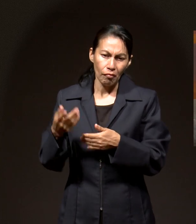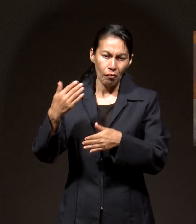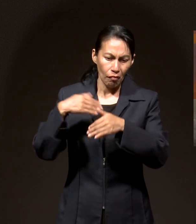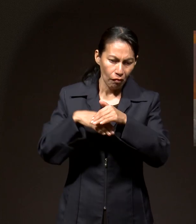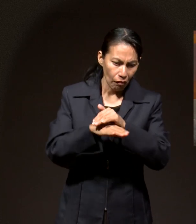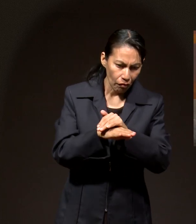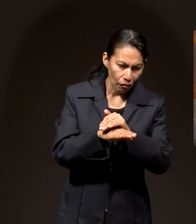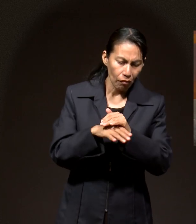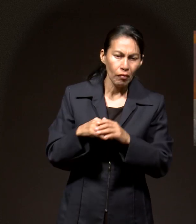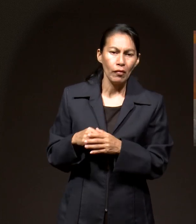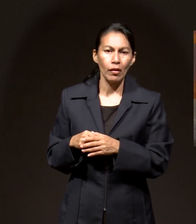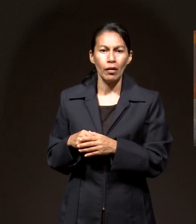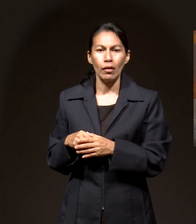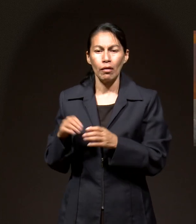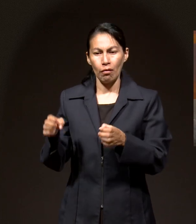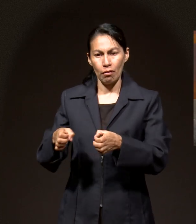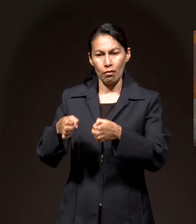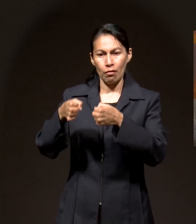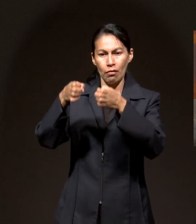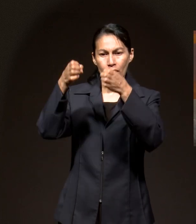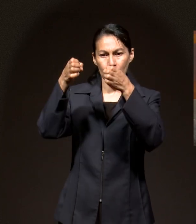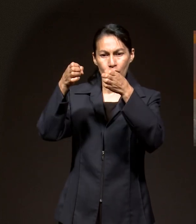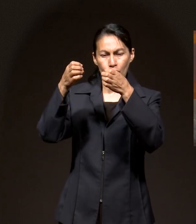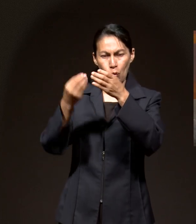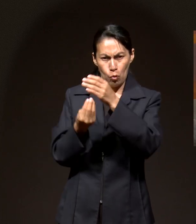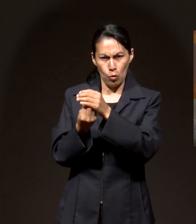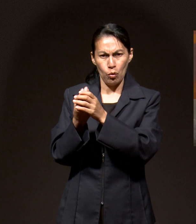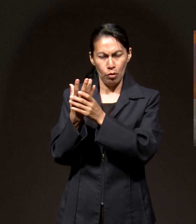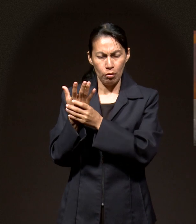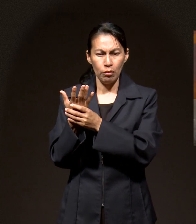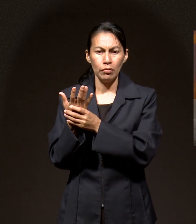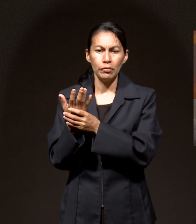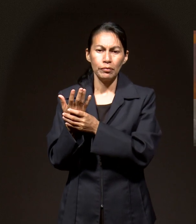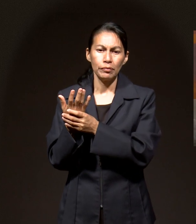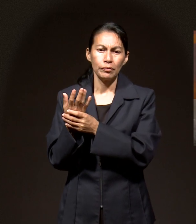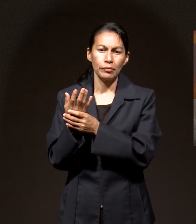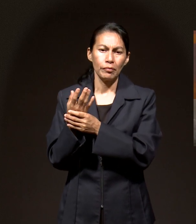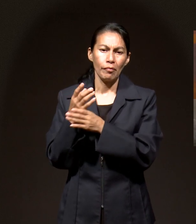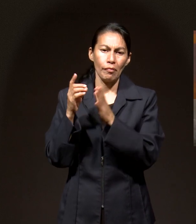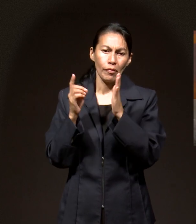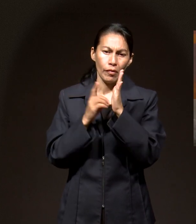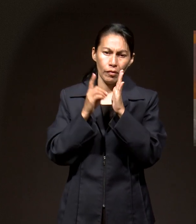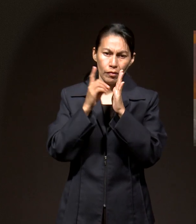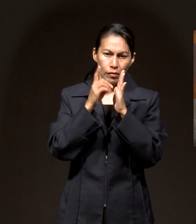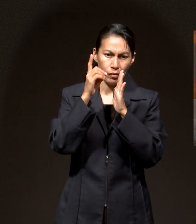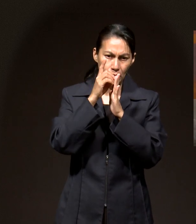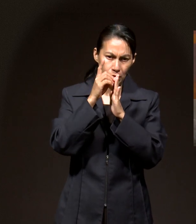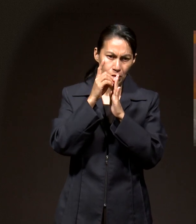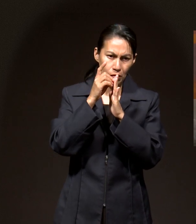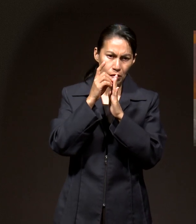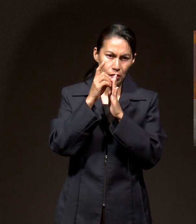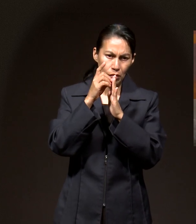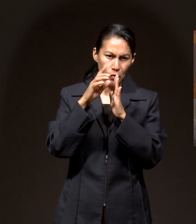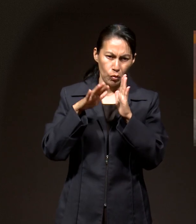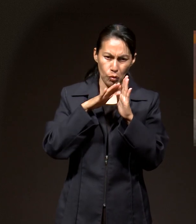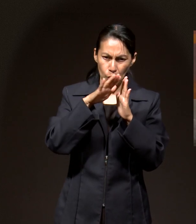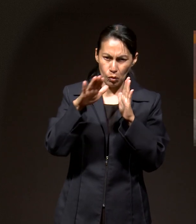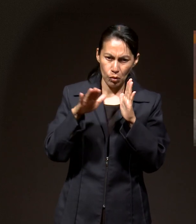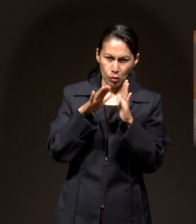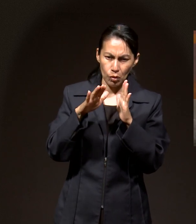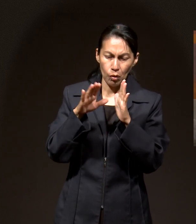unos refugios en cada edificio. Los edificios más nuevos, los apartamentos,